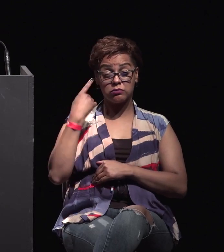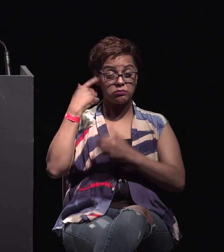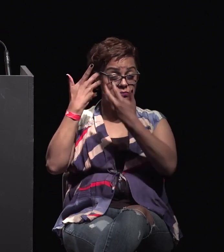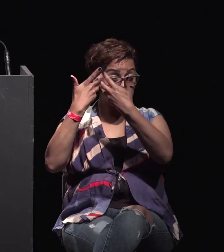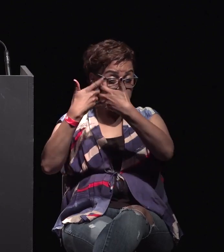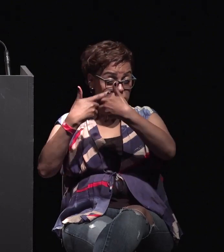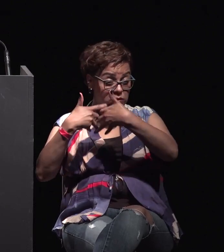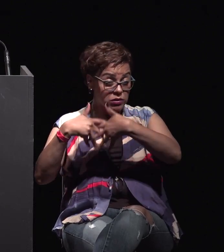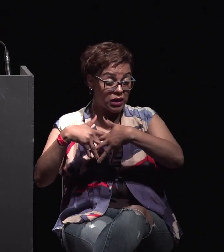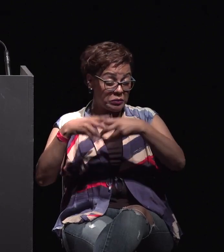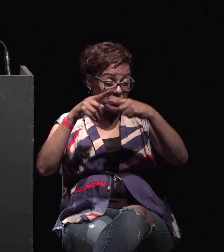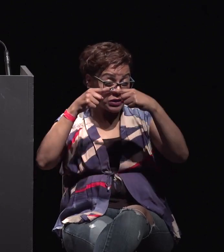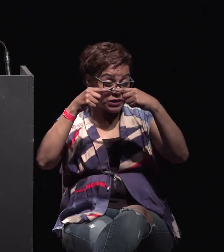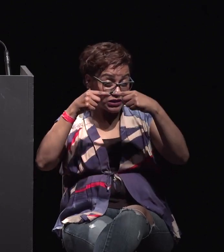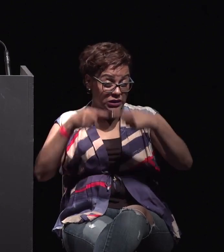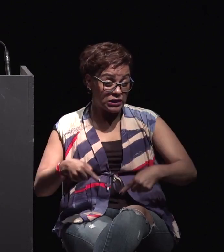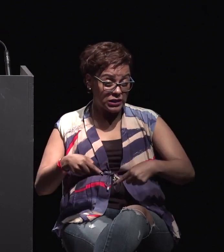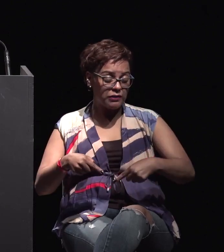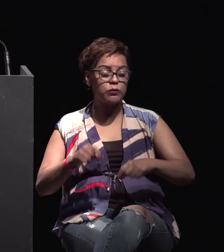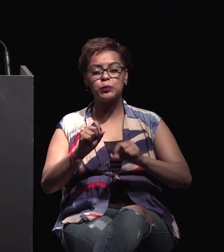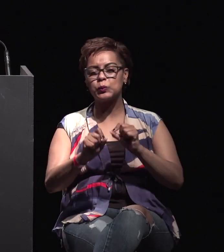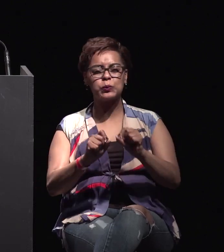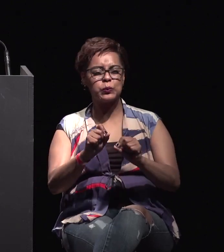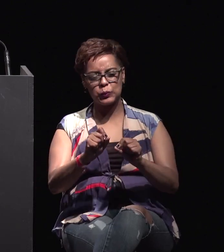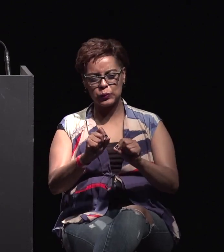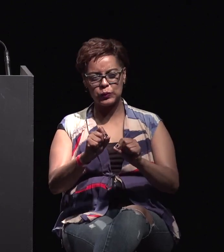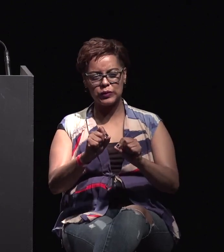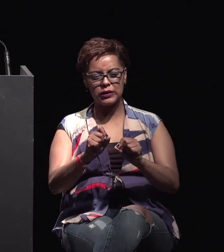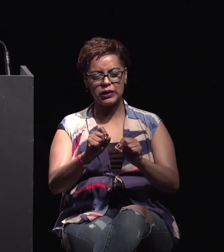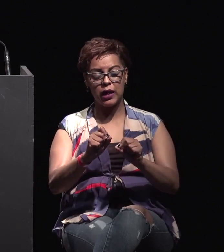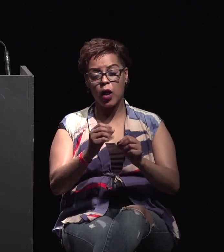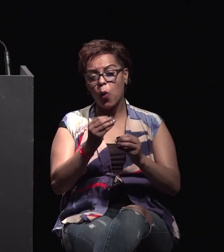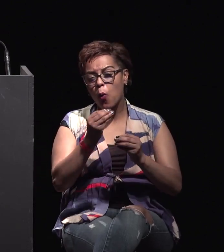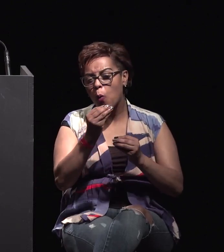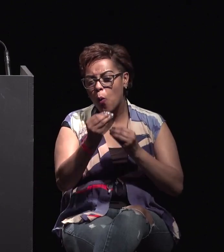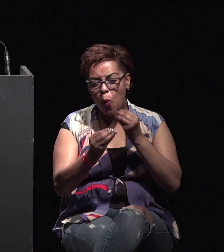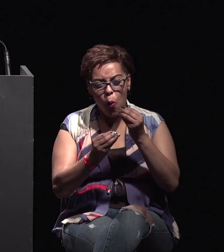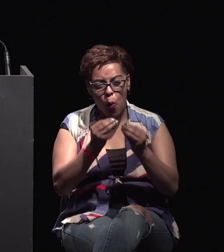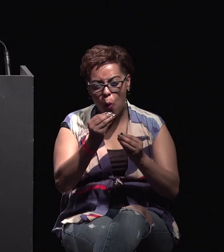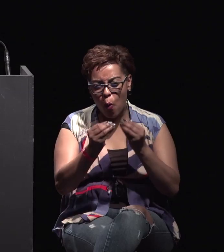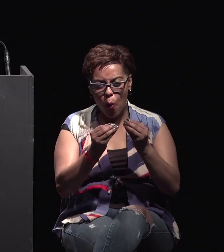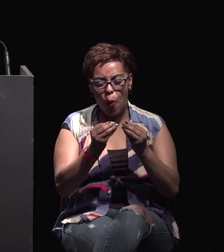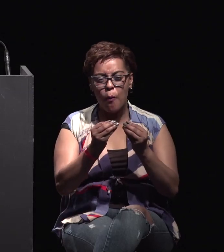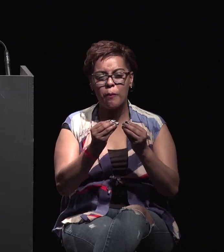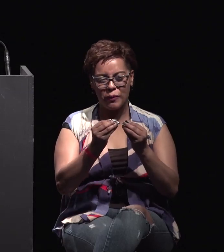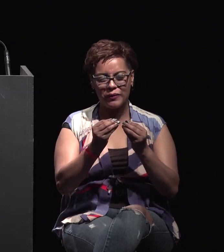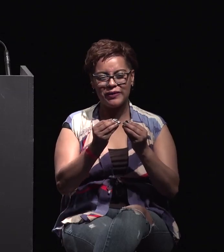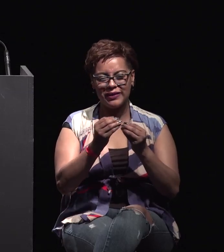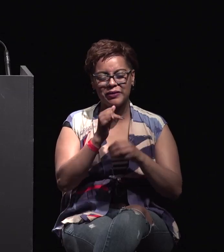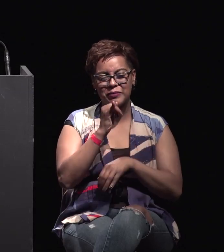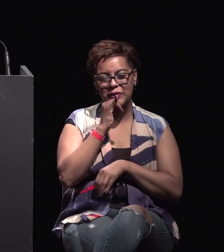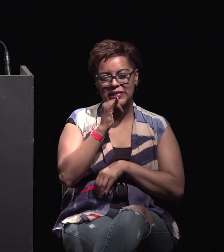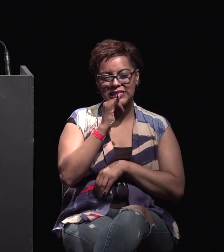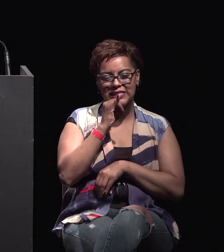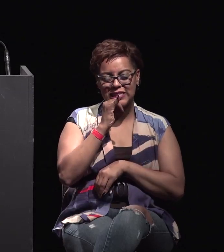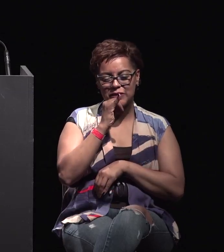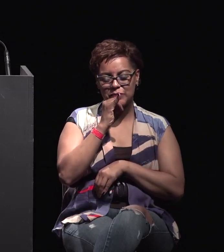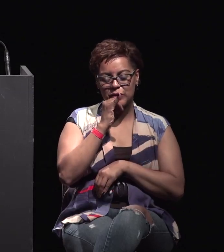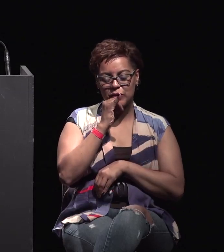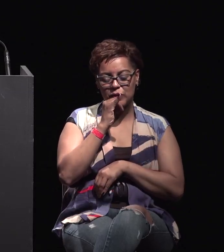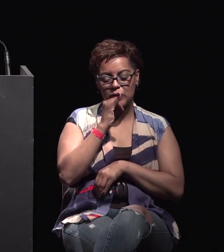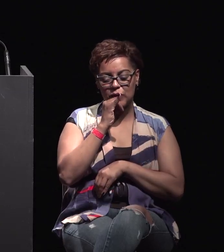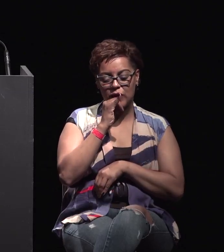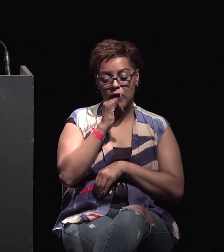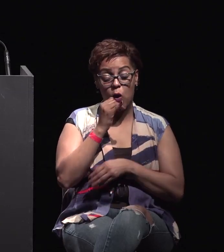desse cenário é migrar do frango com tudo dentro para o